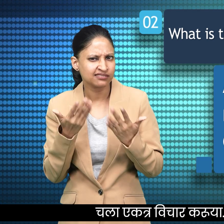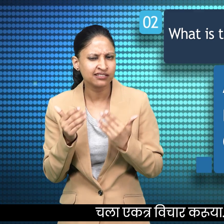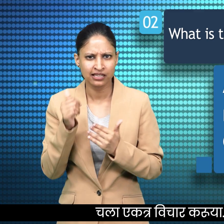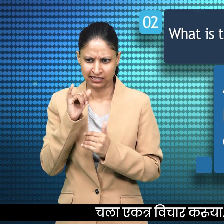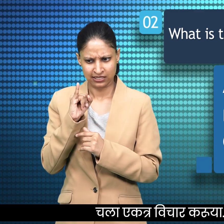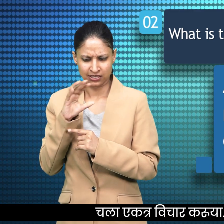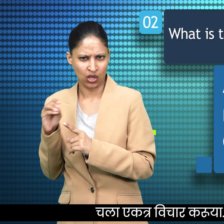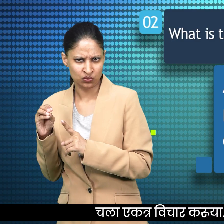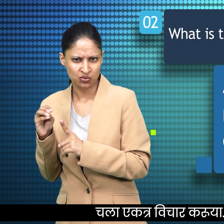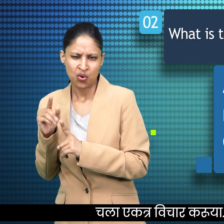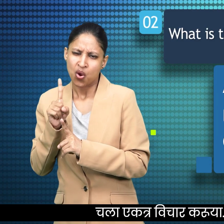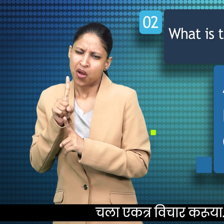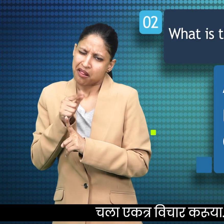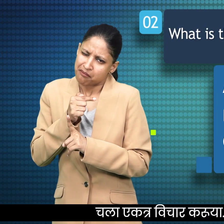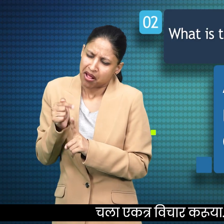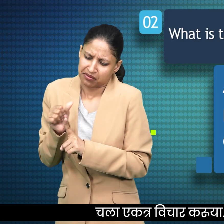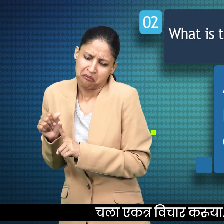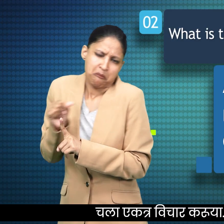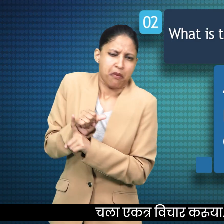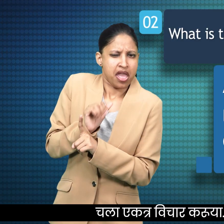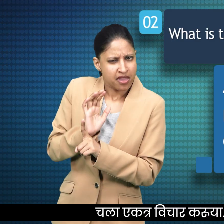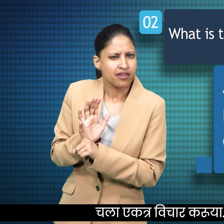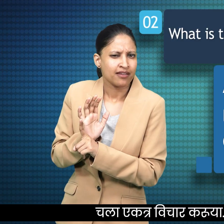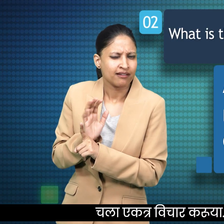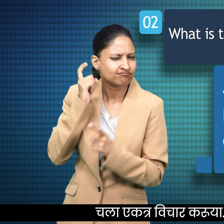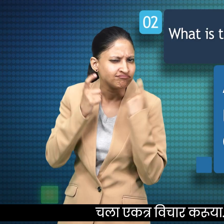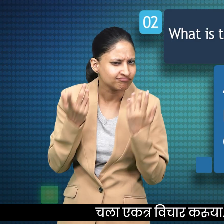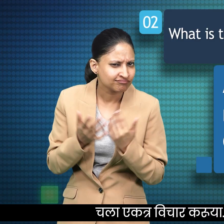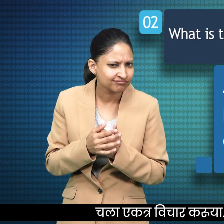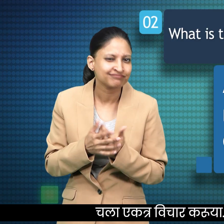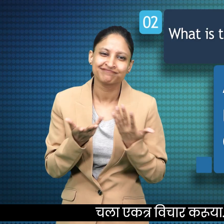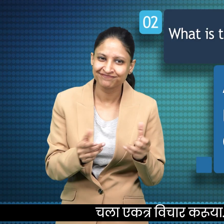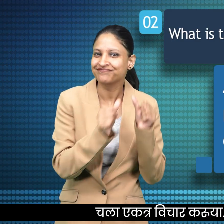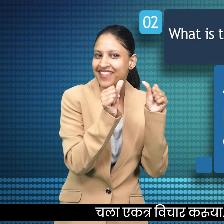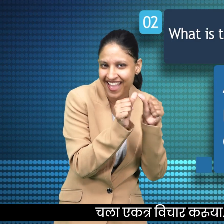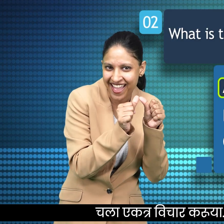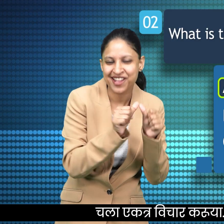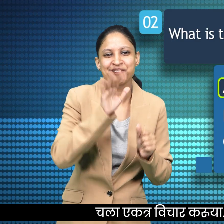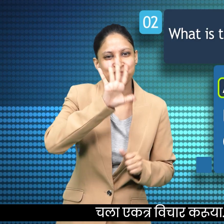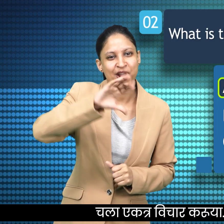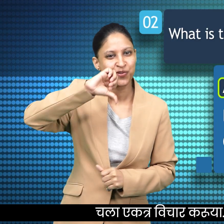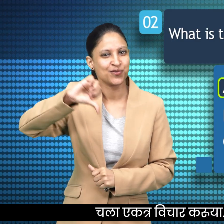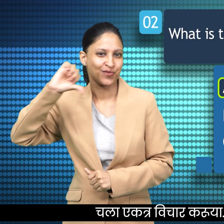चला एकत्र विचार करूया. 600 च्या आधी एक म्हणजे काय? 599.